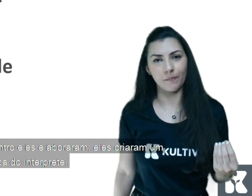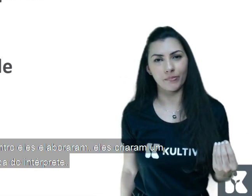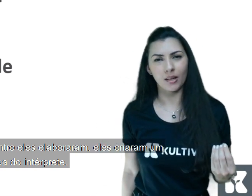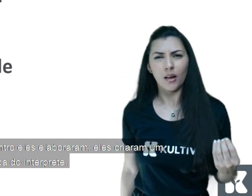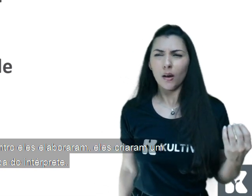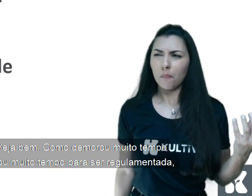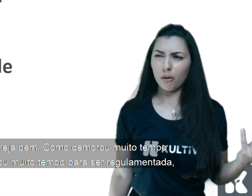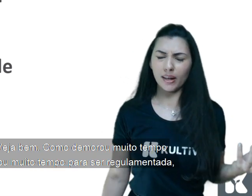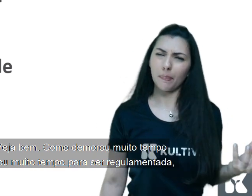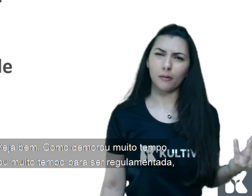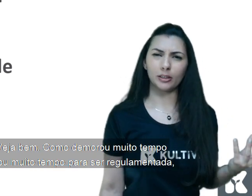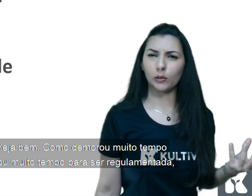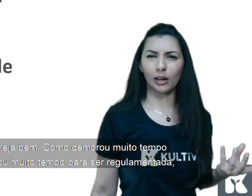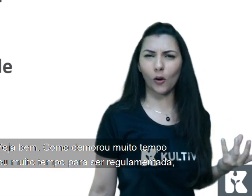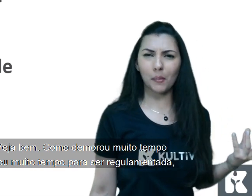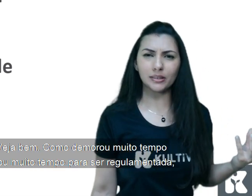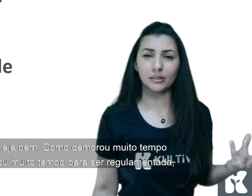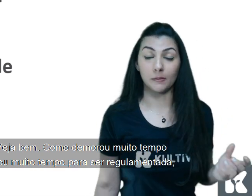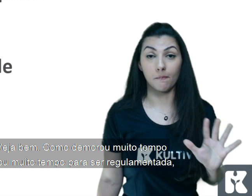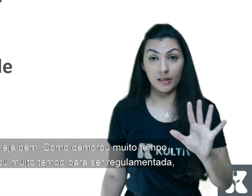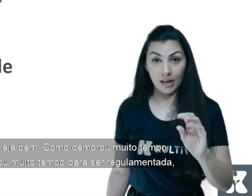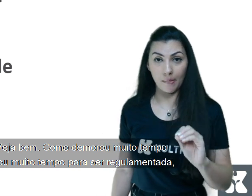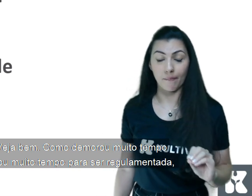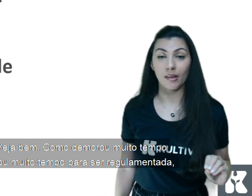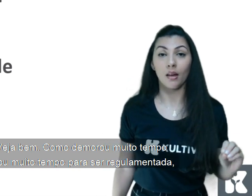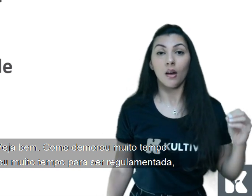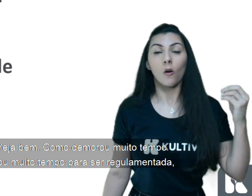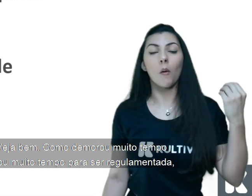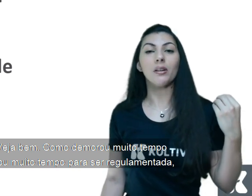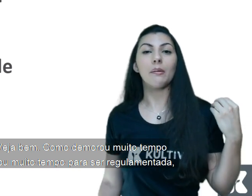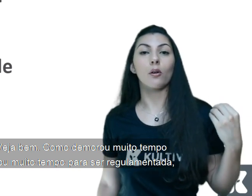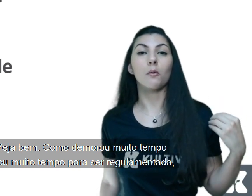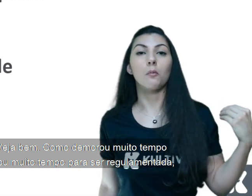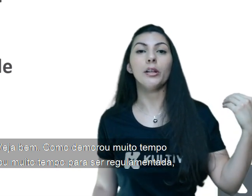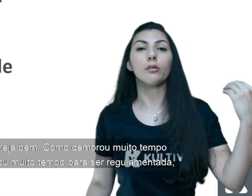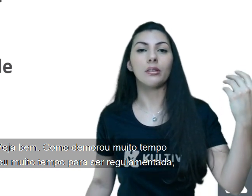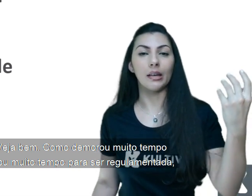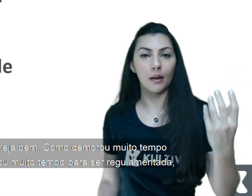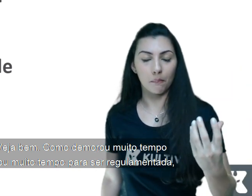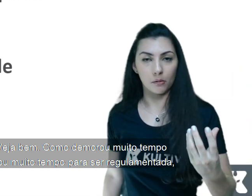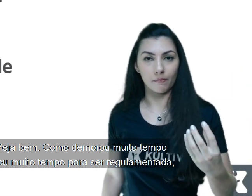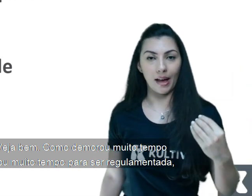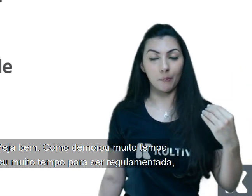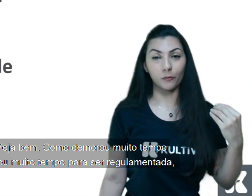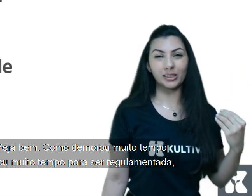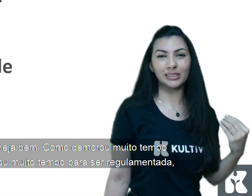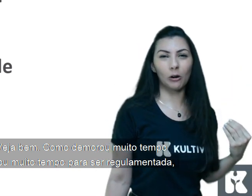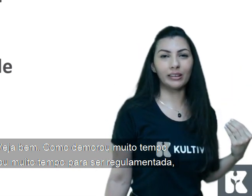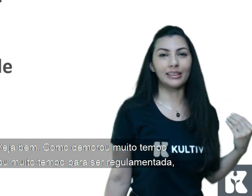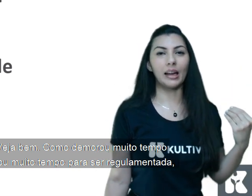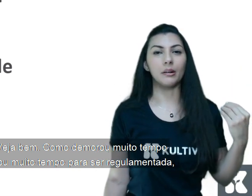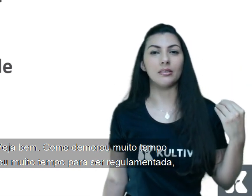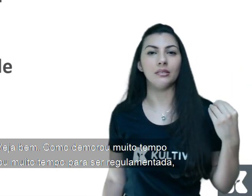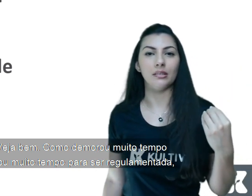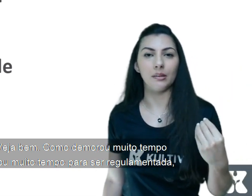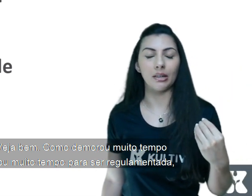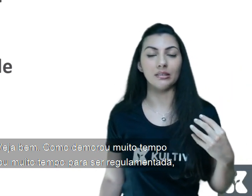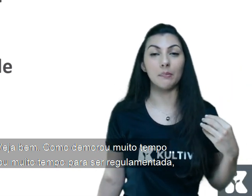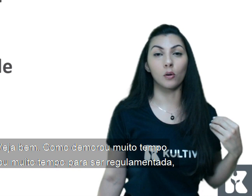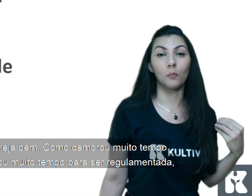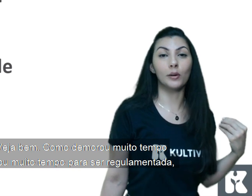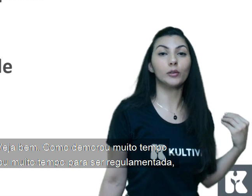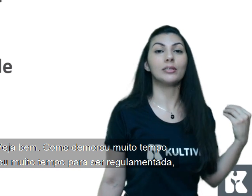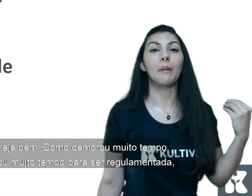intérprete. Por que, professora? Como assim? Veja bem, como demorou muito tempo, a profissão intérprete de